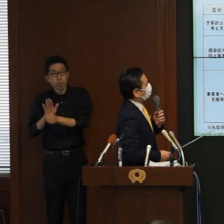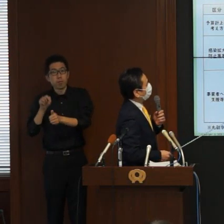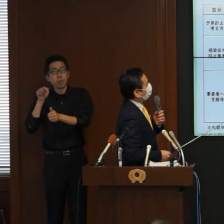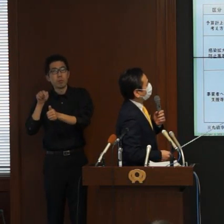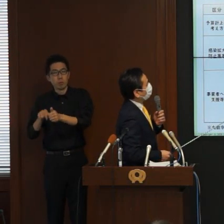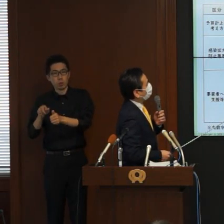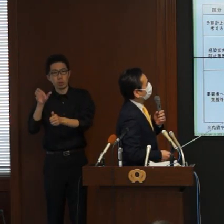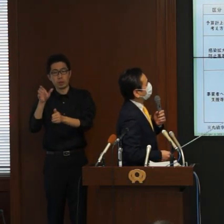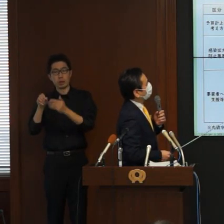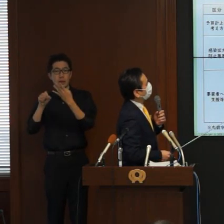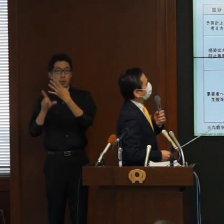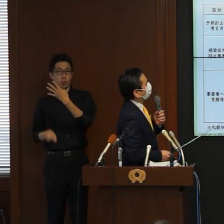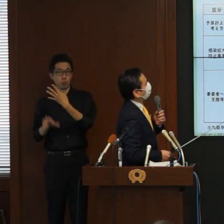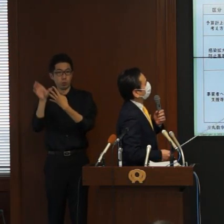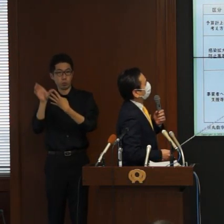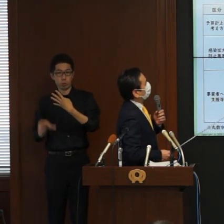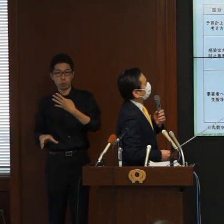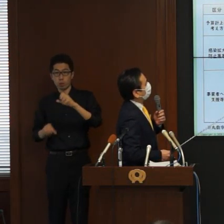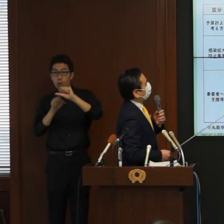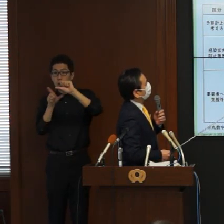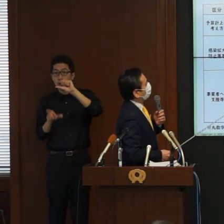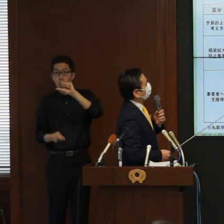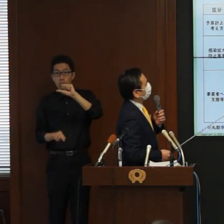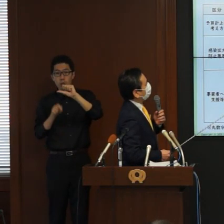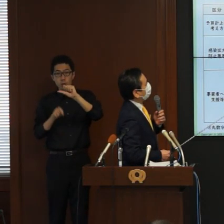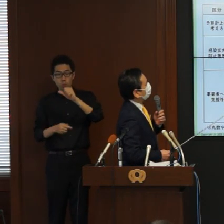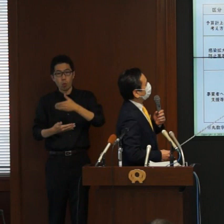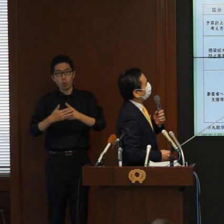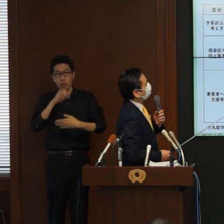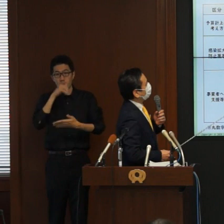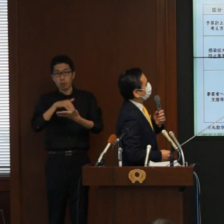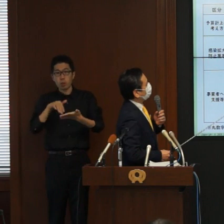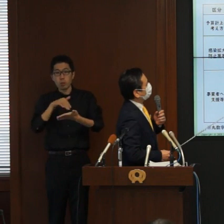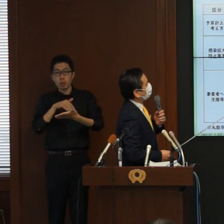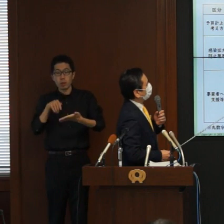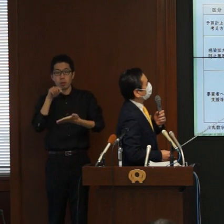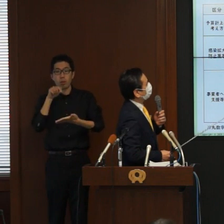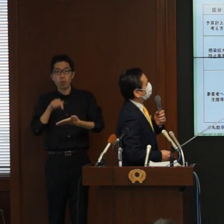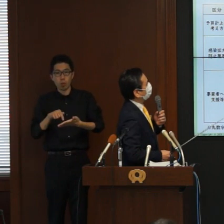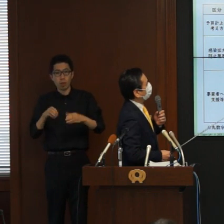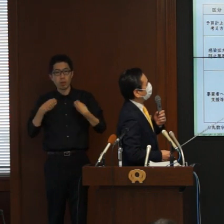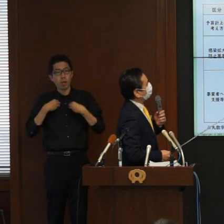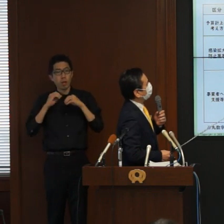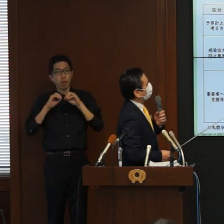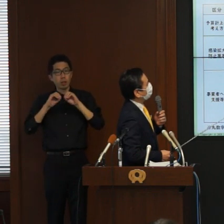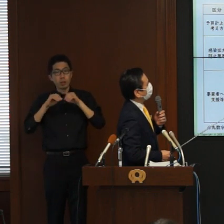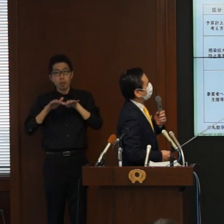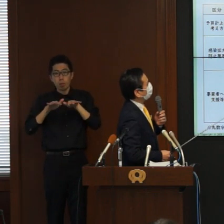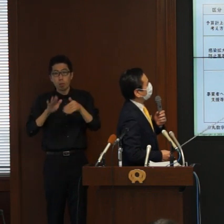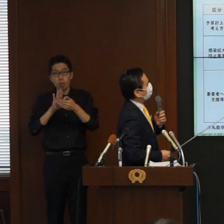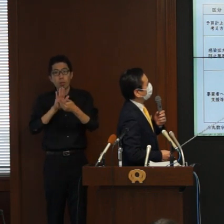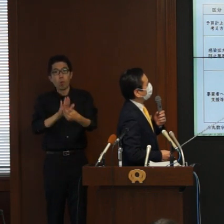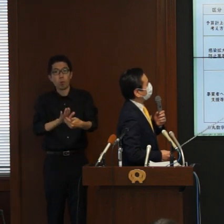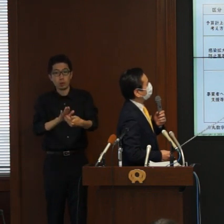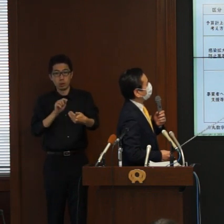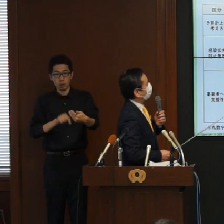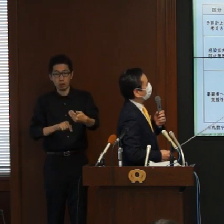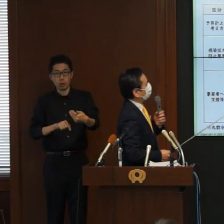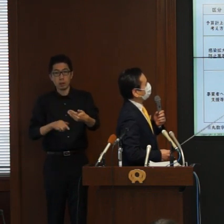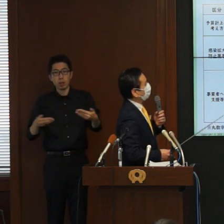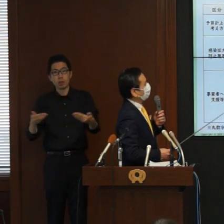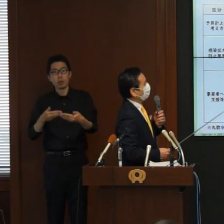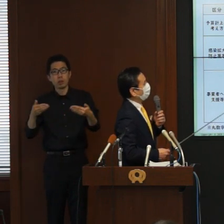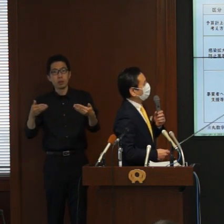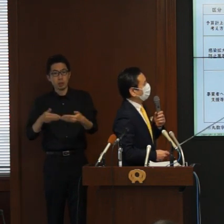正予算の今回につきましては、感染拡大防止対策とそれから事業者支援の拡充に加え